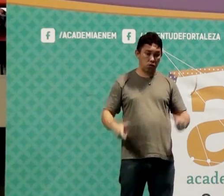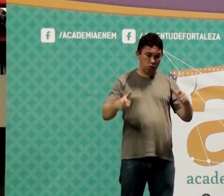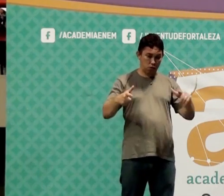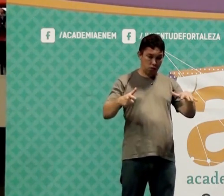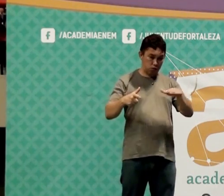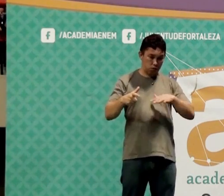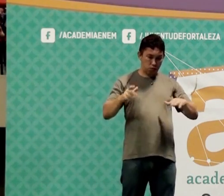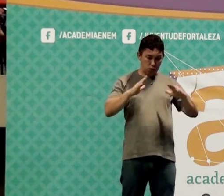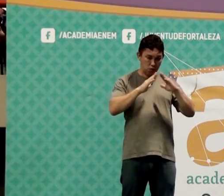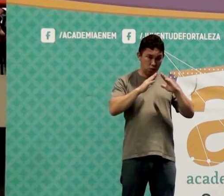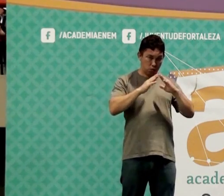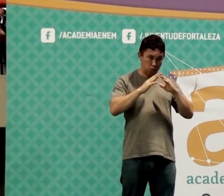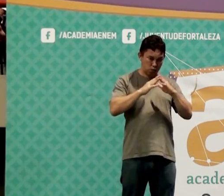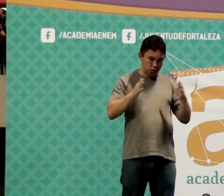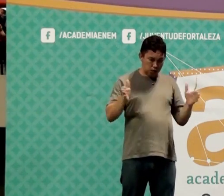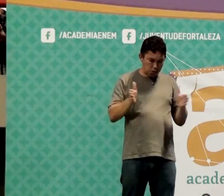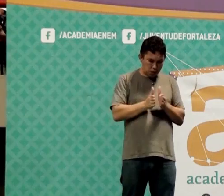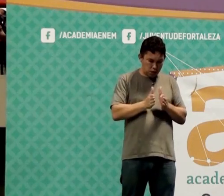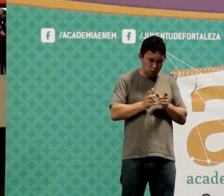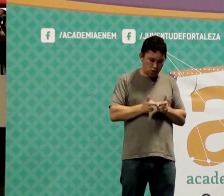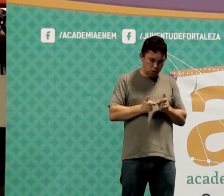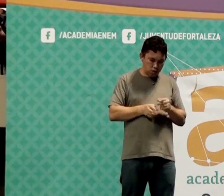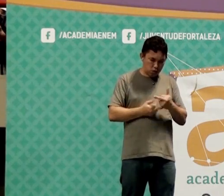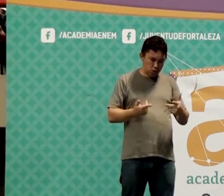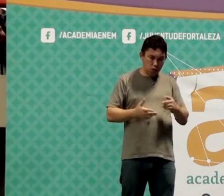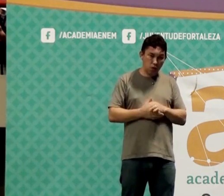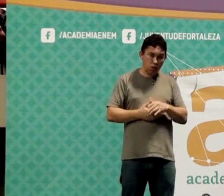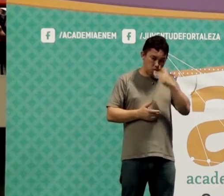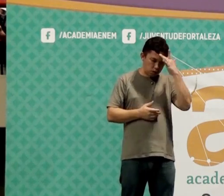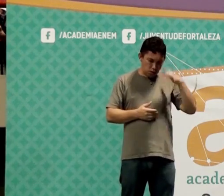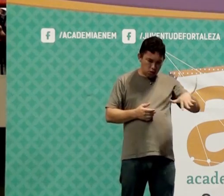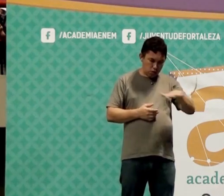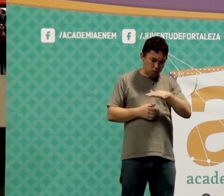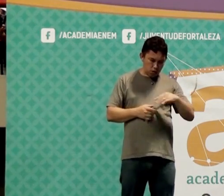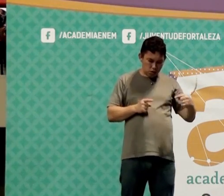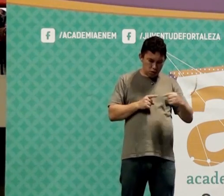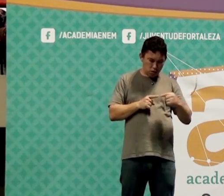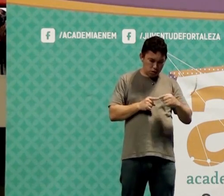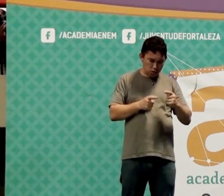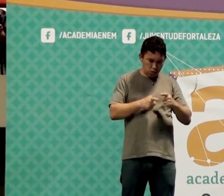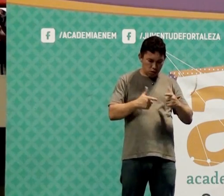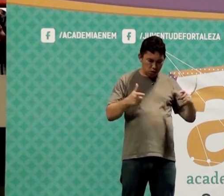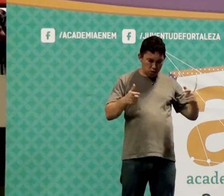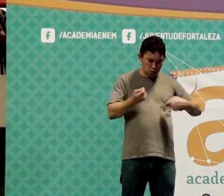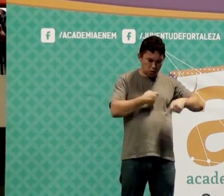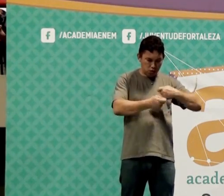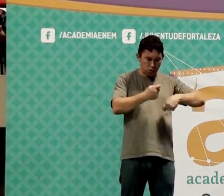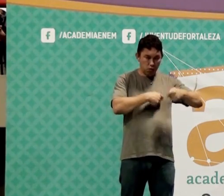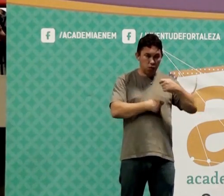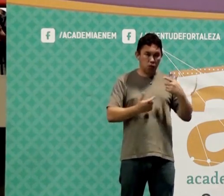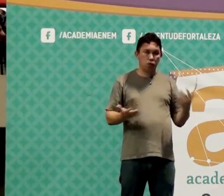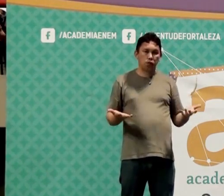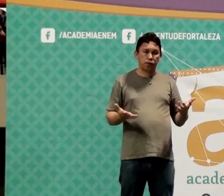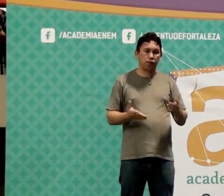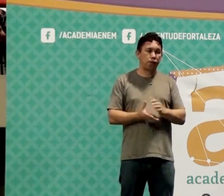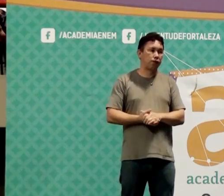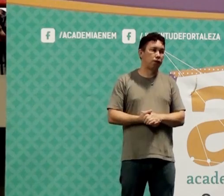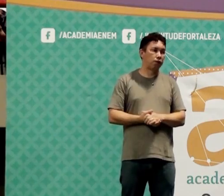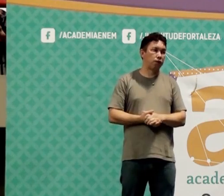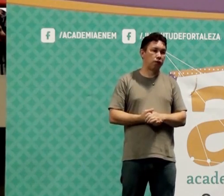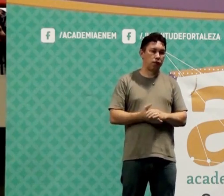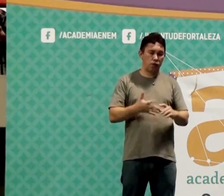O que é que todo comércio precisa para ser grande? Gente. Não é não? Quando é com